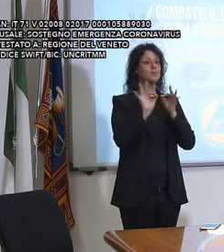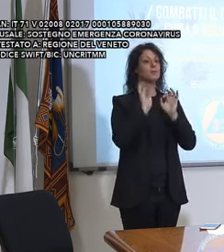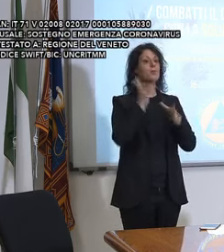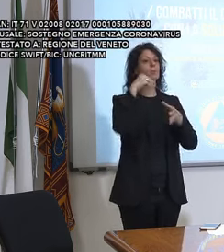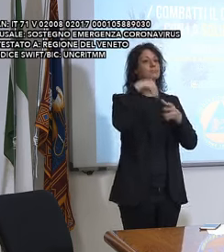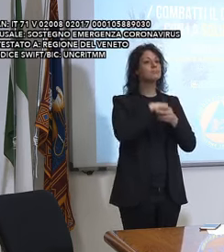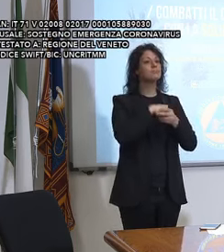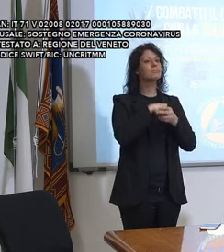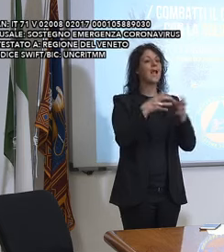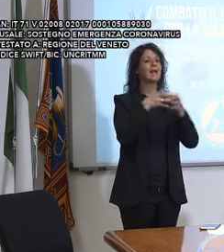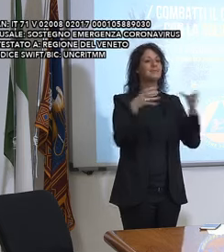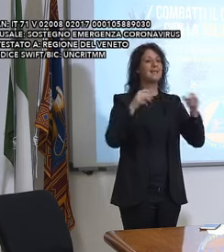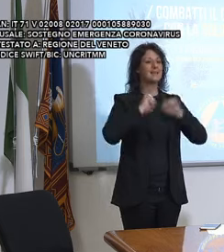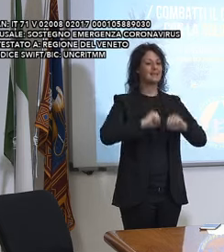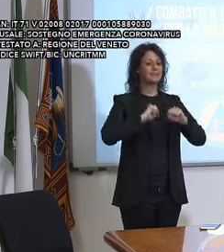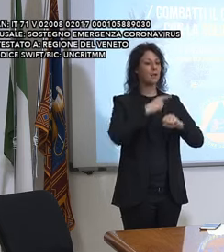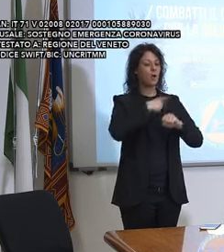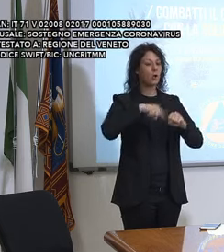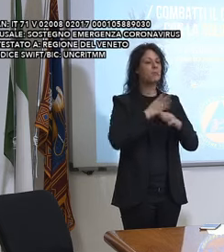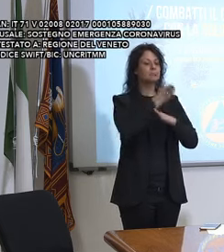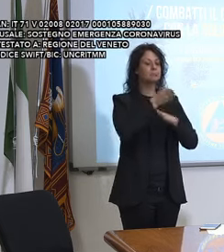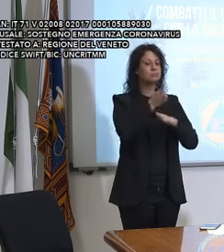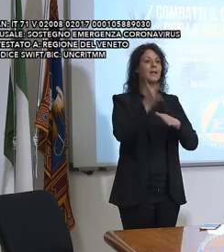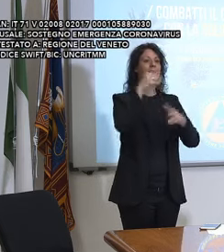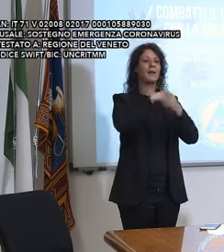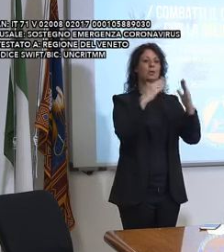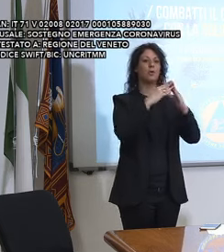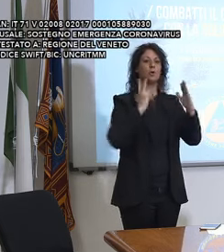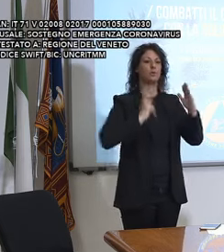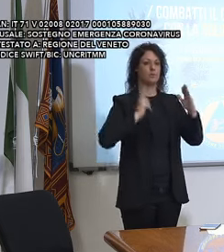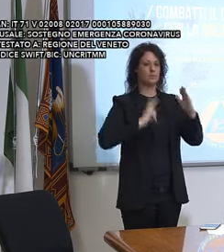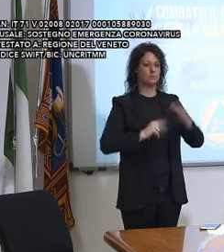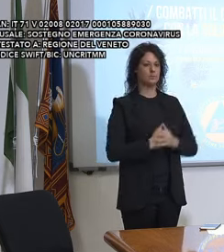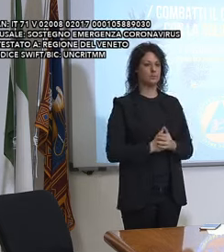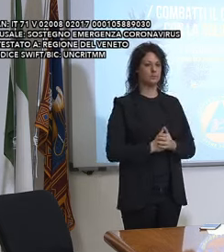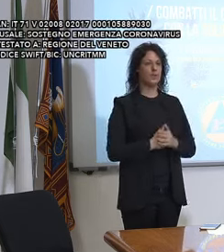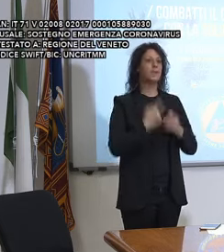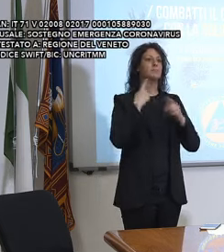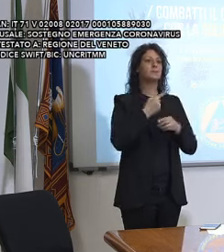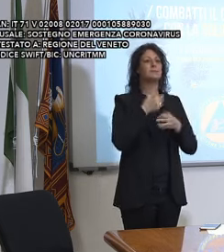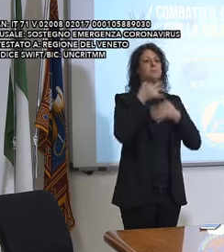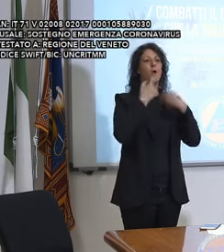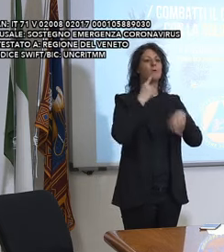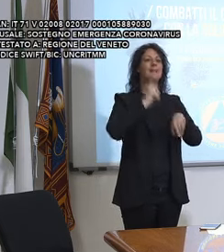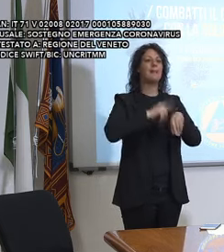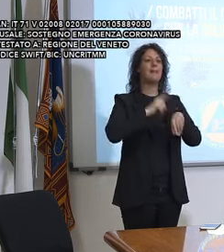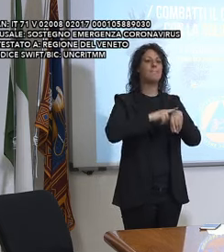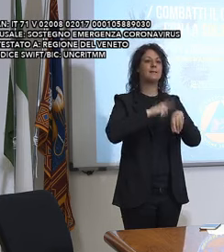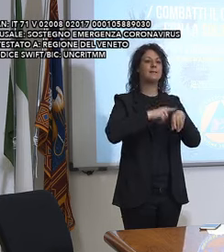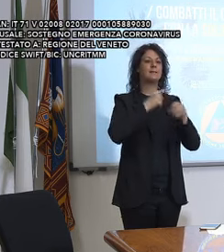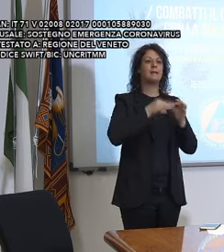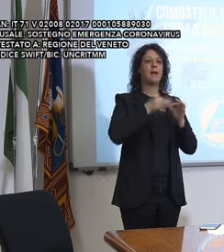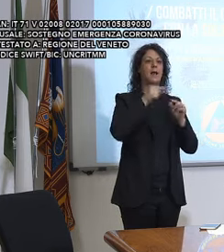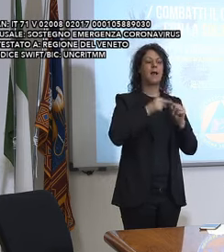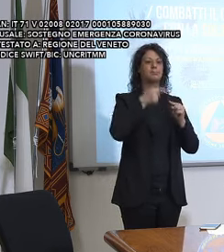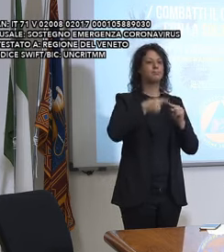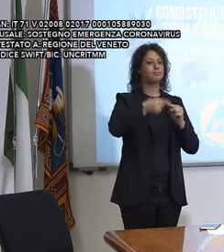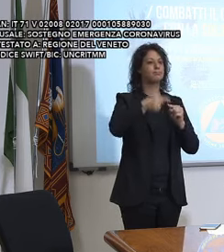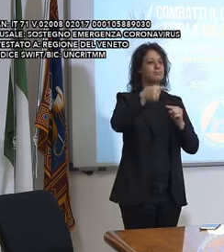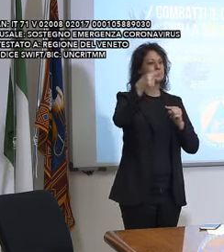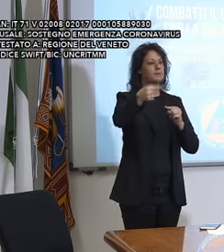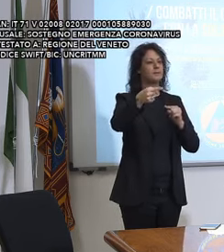sanitaria che va all'interno delle strutture. Questa è la, da un punto di vista cronologico, insomma, la sequenza diciamo,